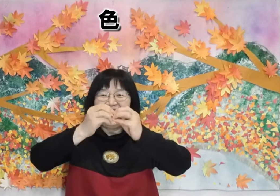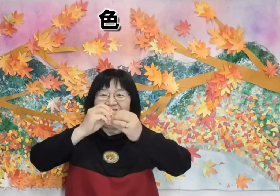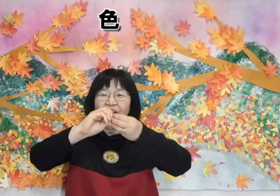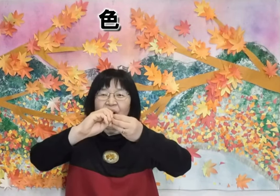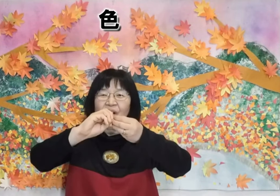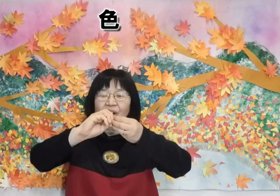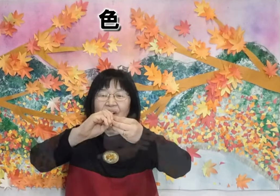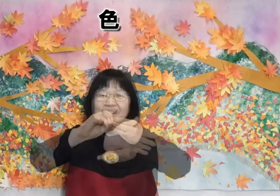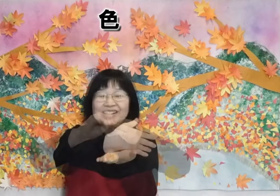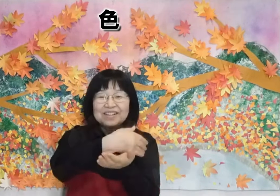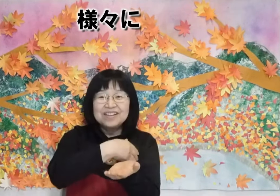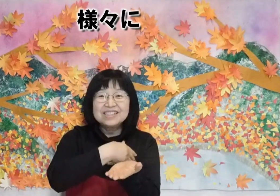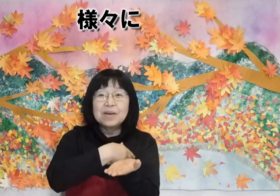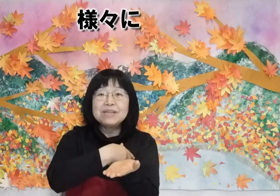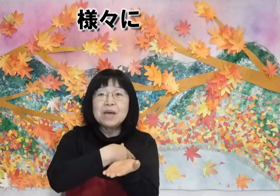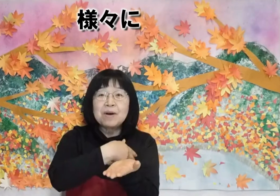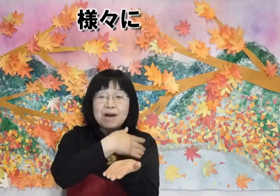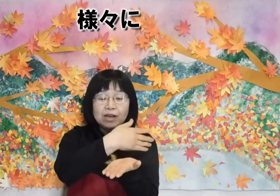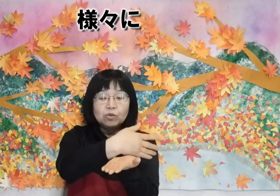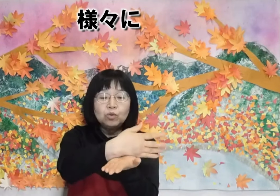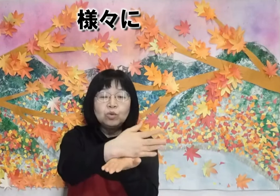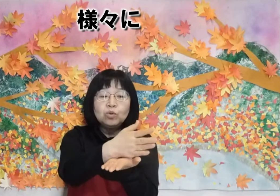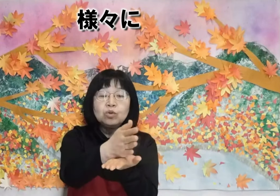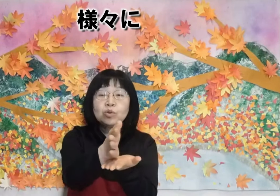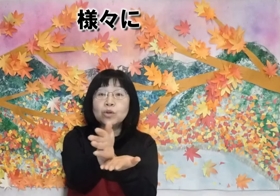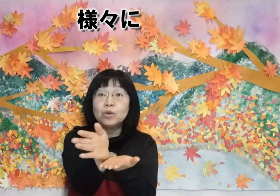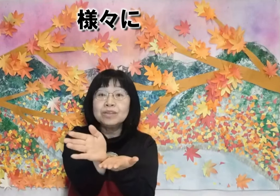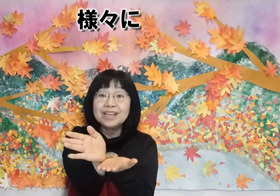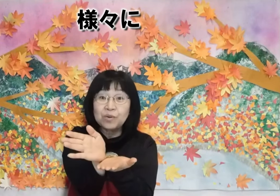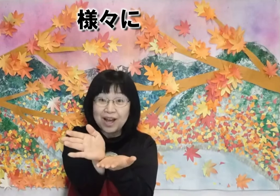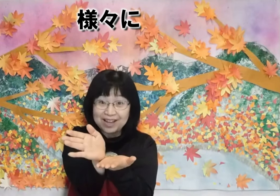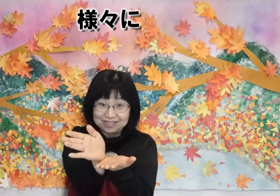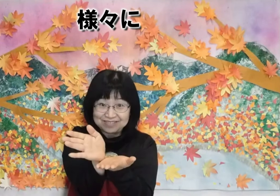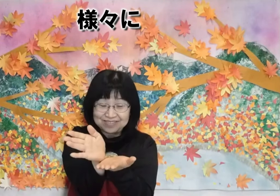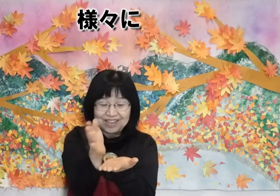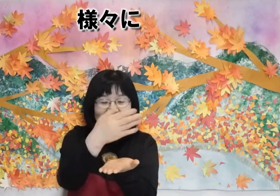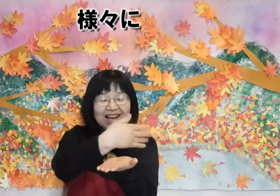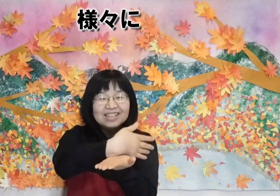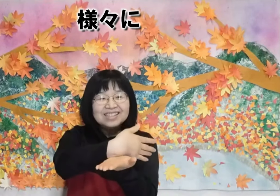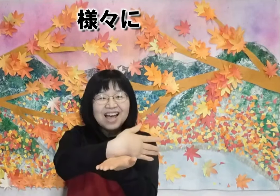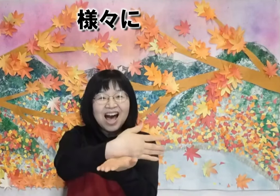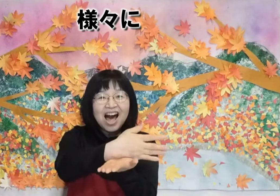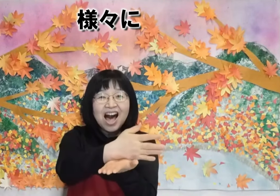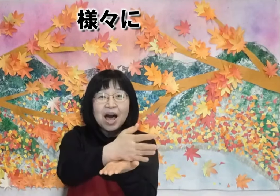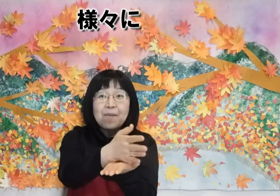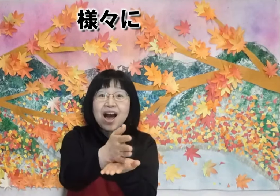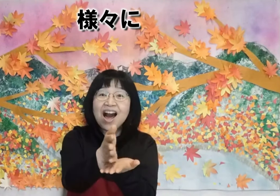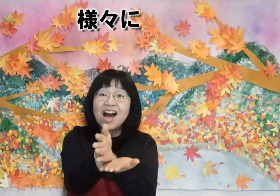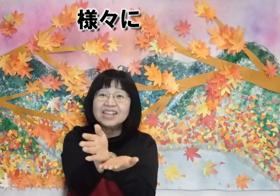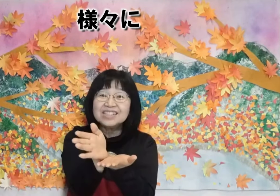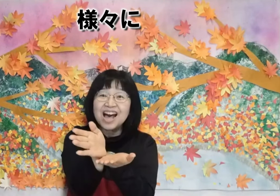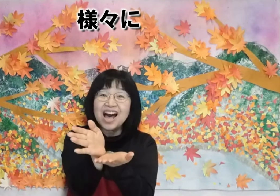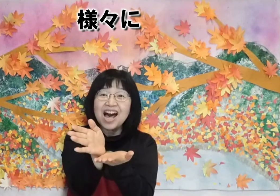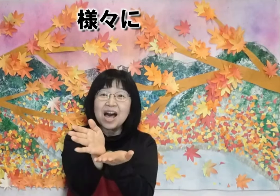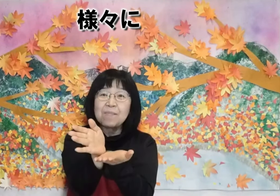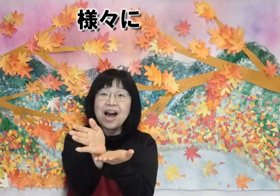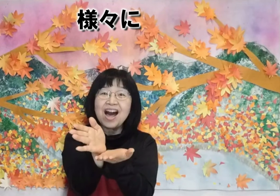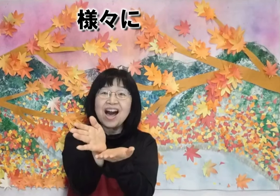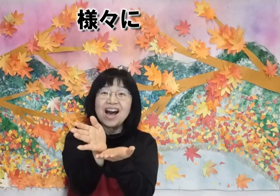色。 さまざまはぐるーっといろんな色がある。 さまざま